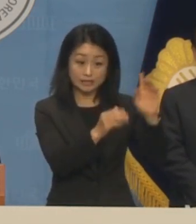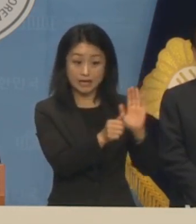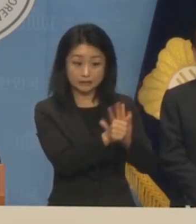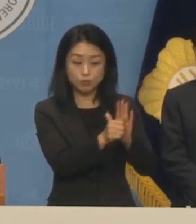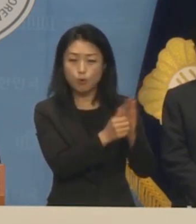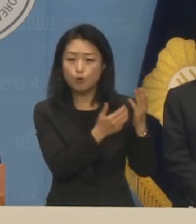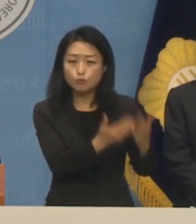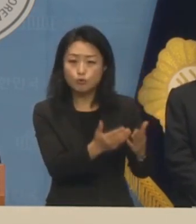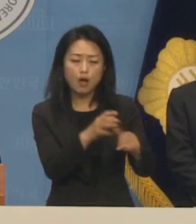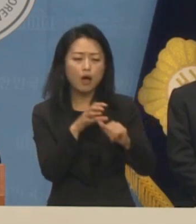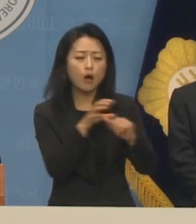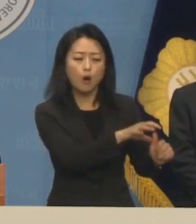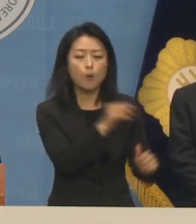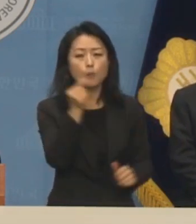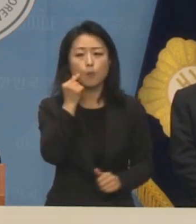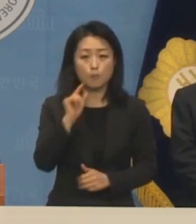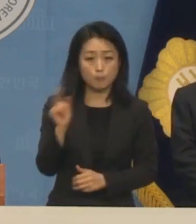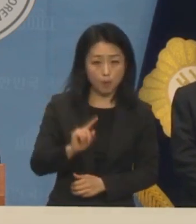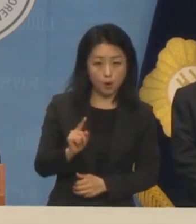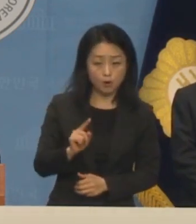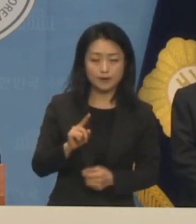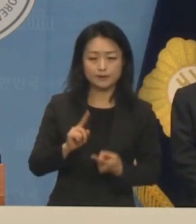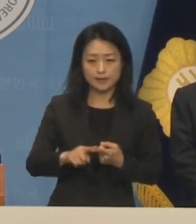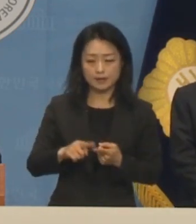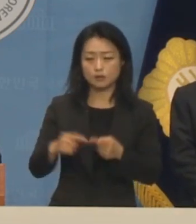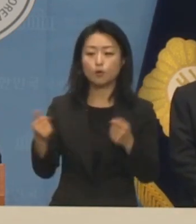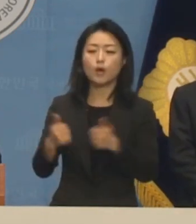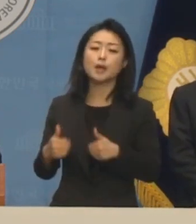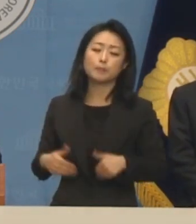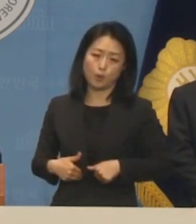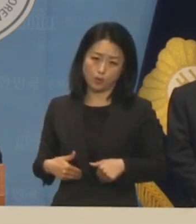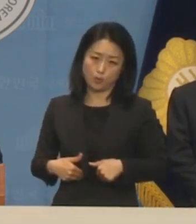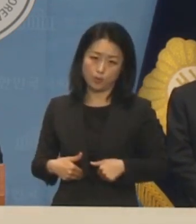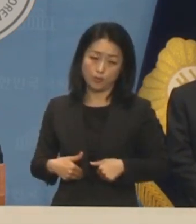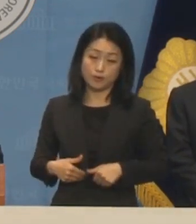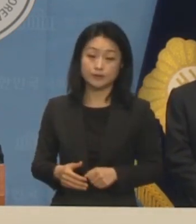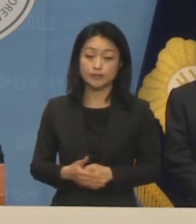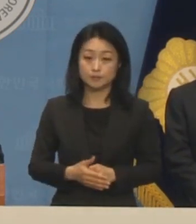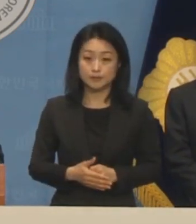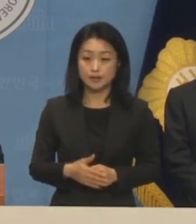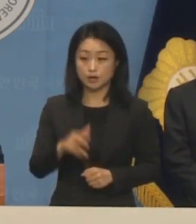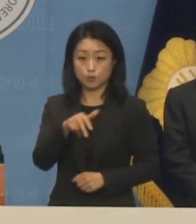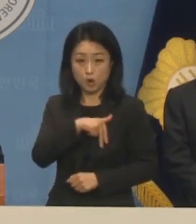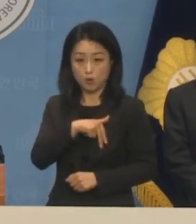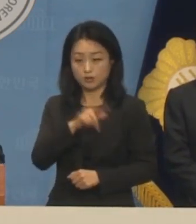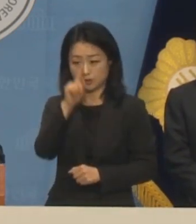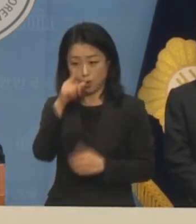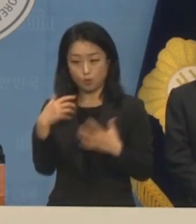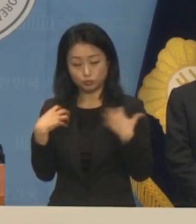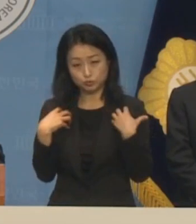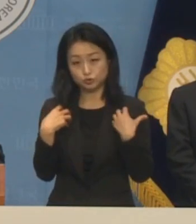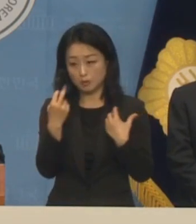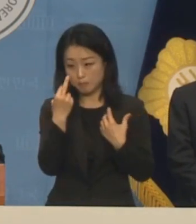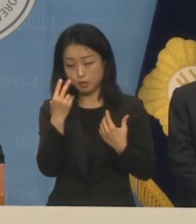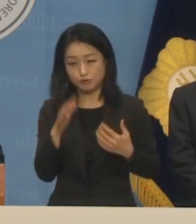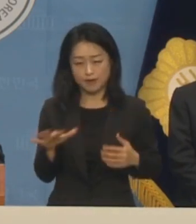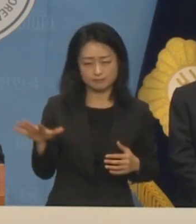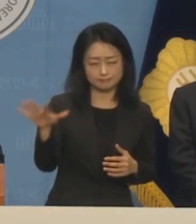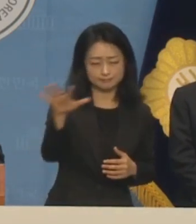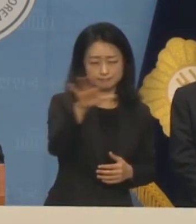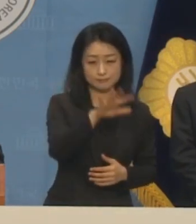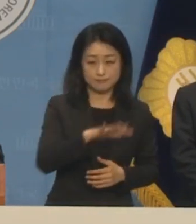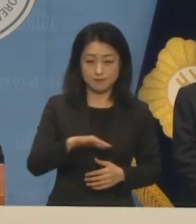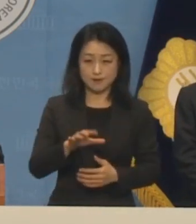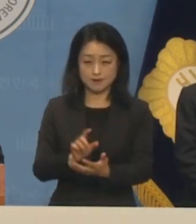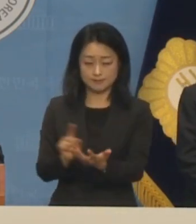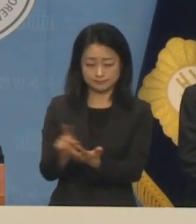어떻게 억제해야 하느냐는 것들이었습니다. 그래서 행정부와 의회를 포함한 미국 조야와 다양한